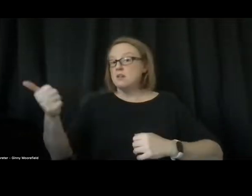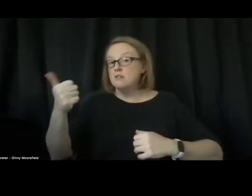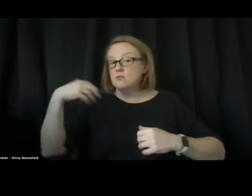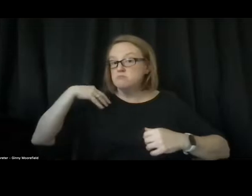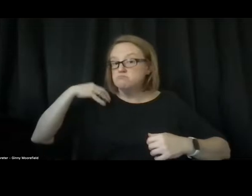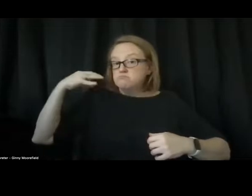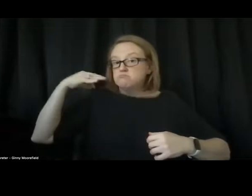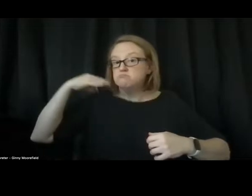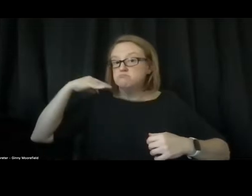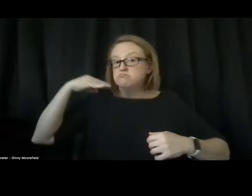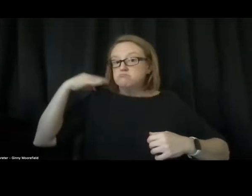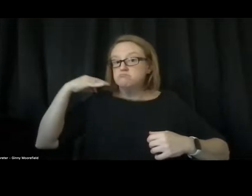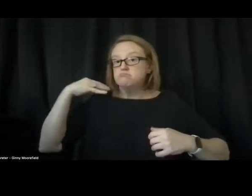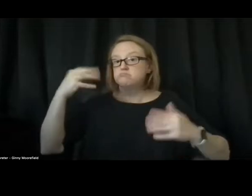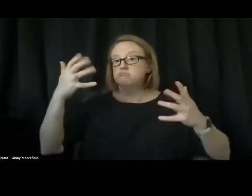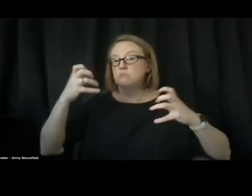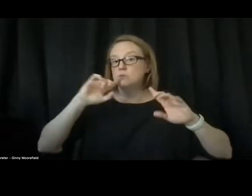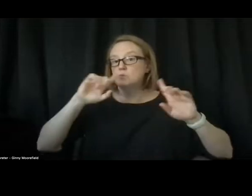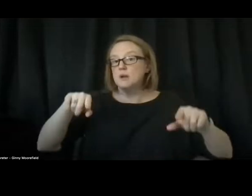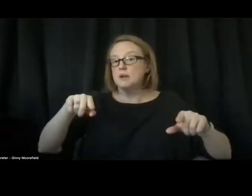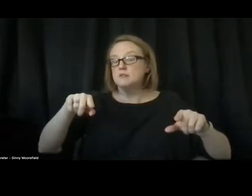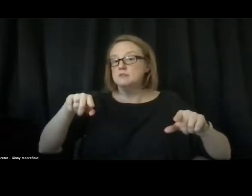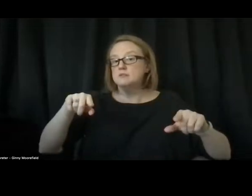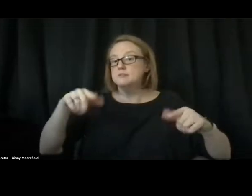alguien más algún otro voluntario